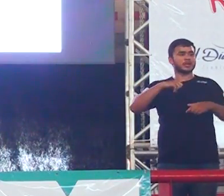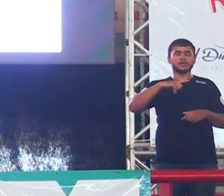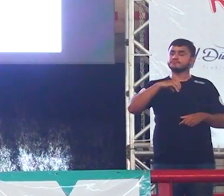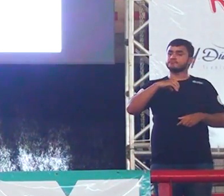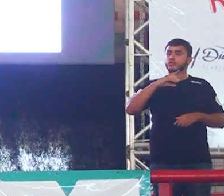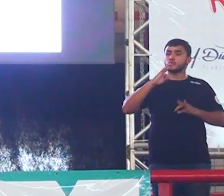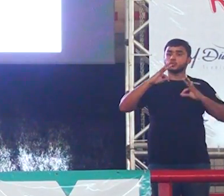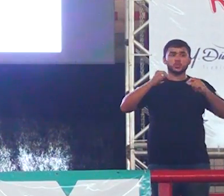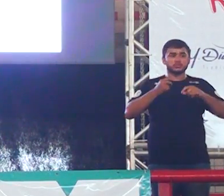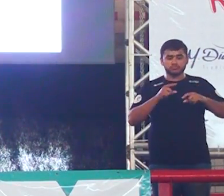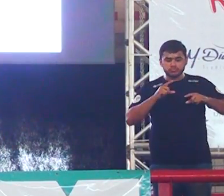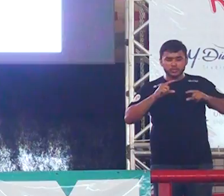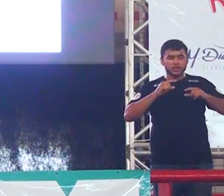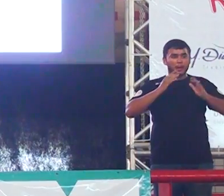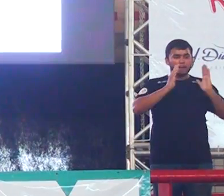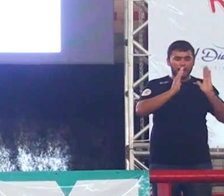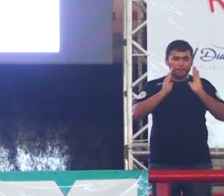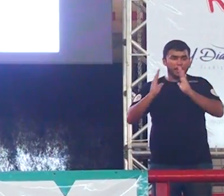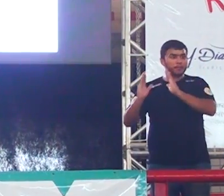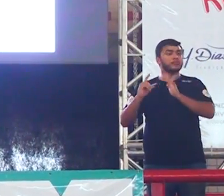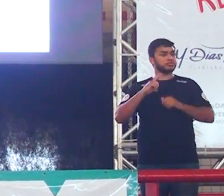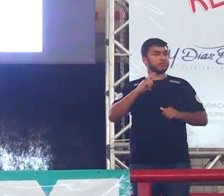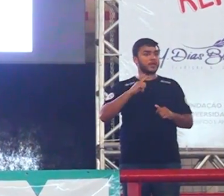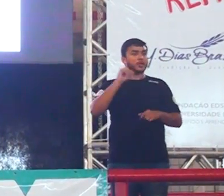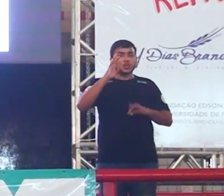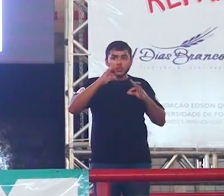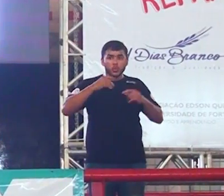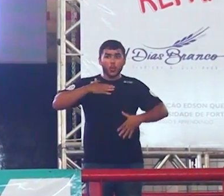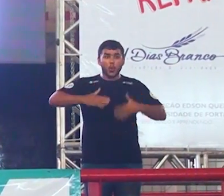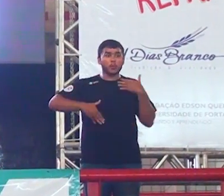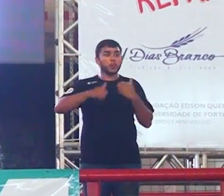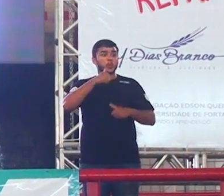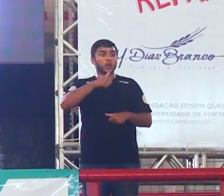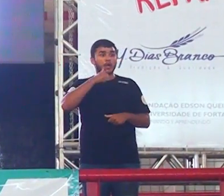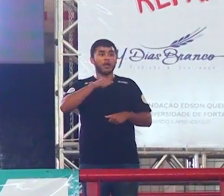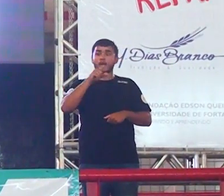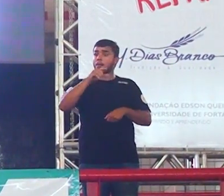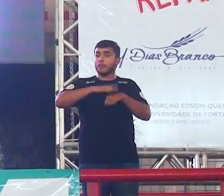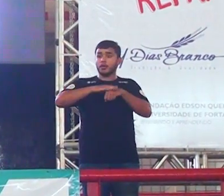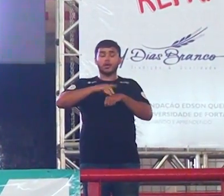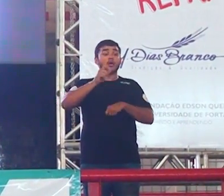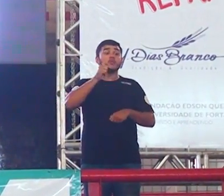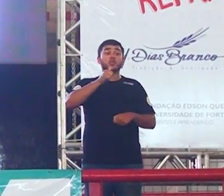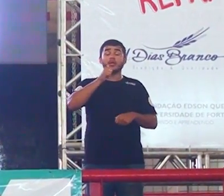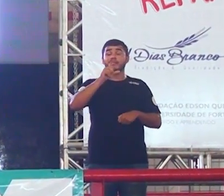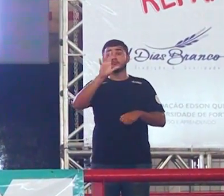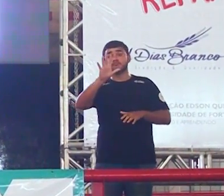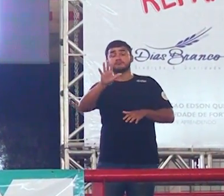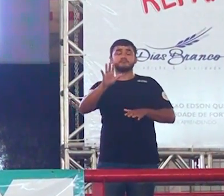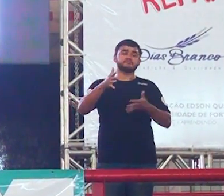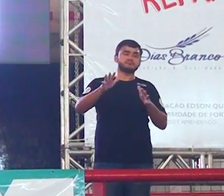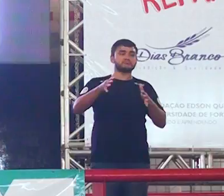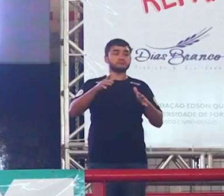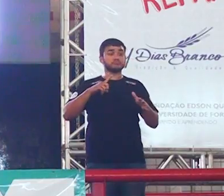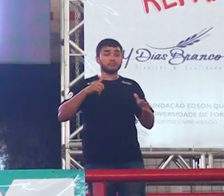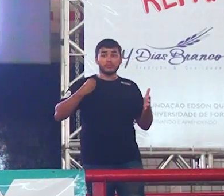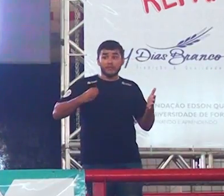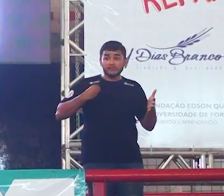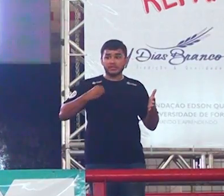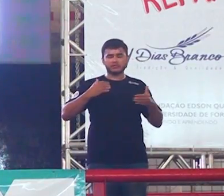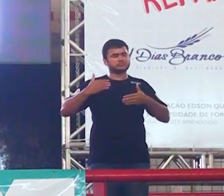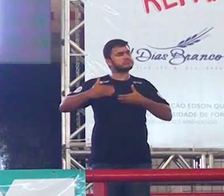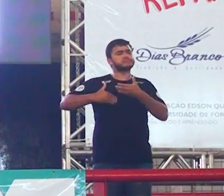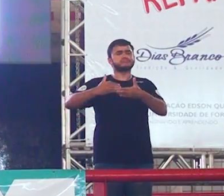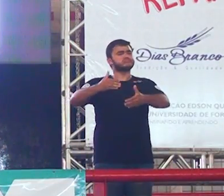extremamente qualitativo, tá certo? De forma que estima-se que a mulher, ela vai ter em torno disponível na